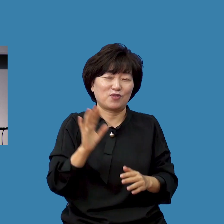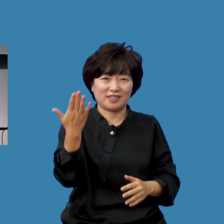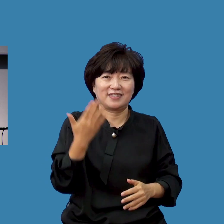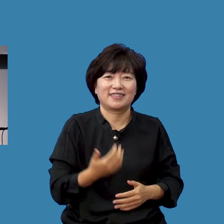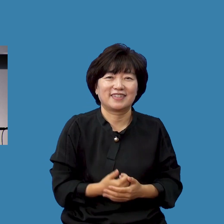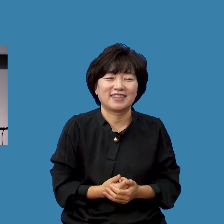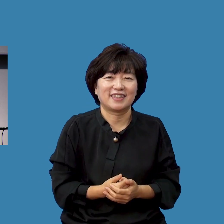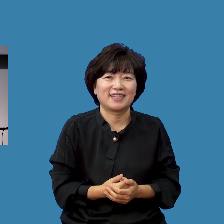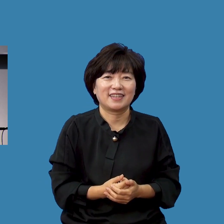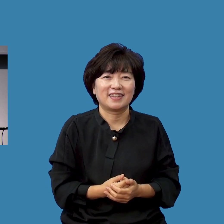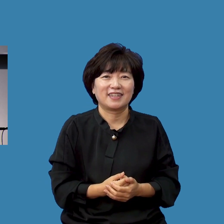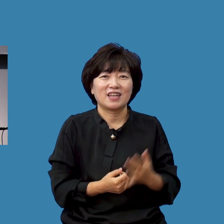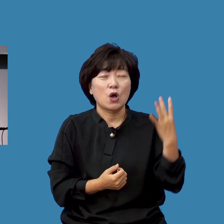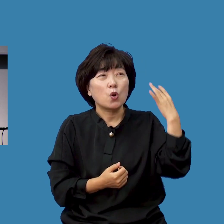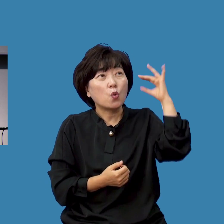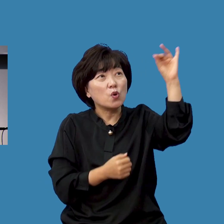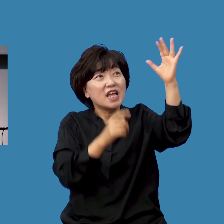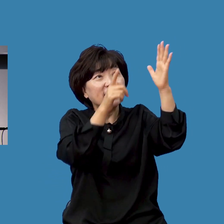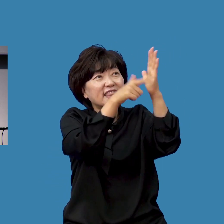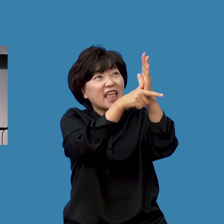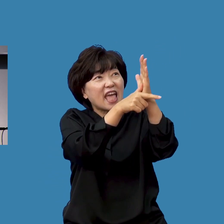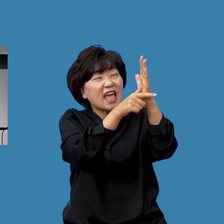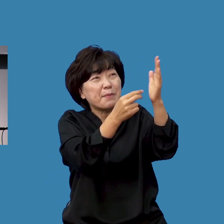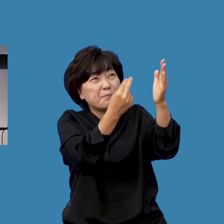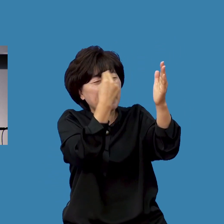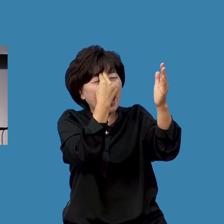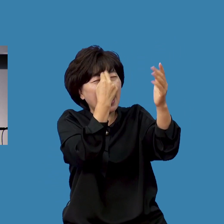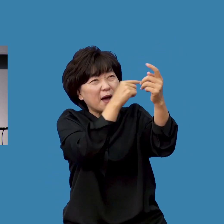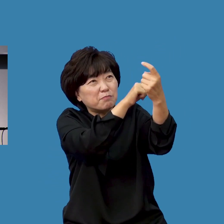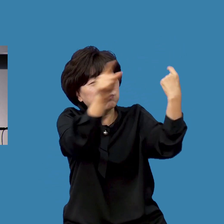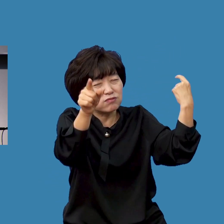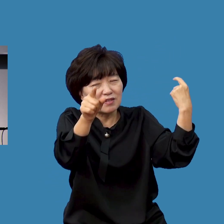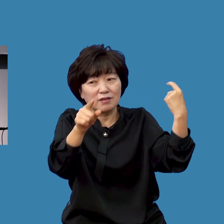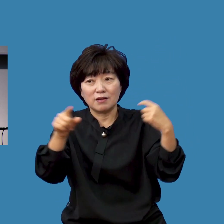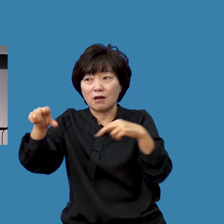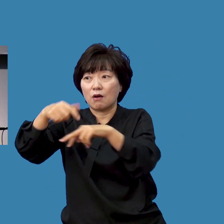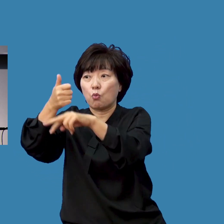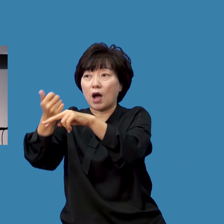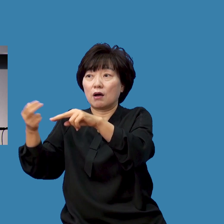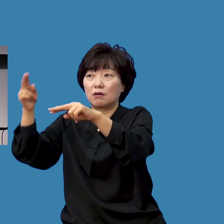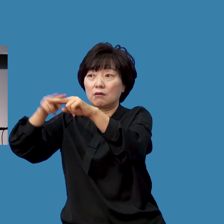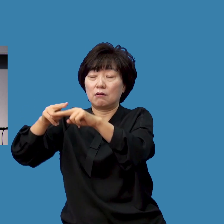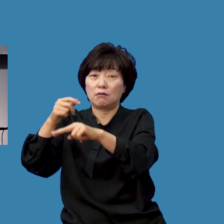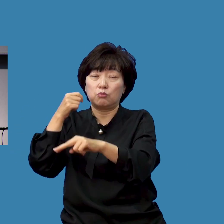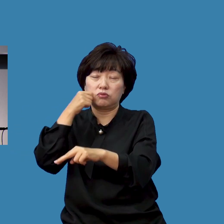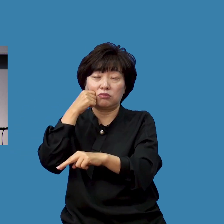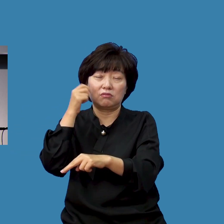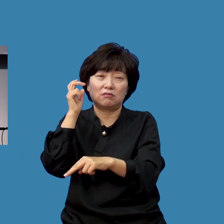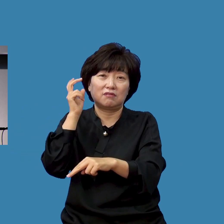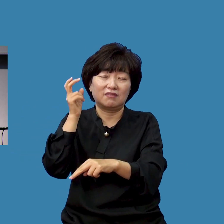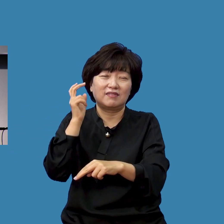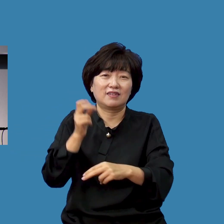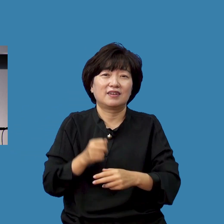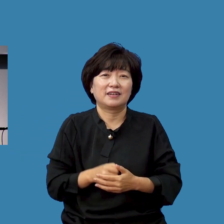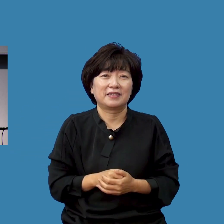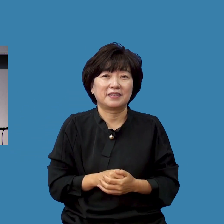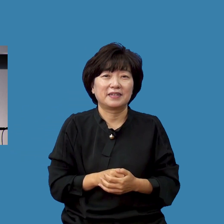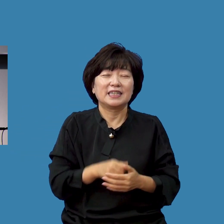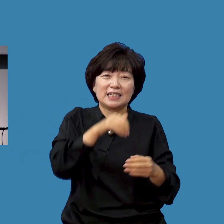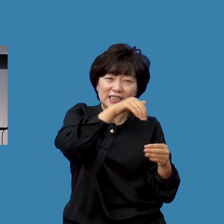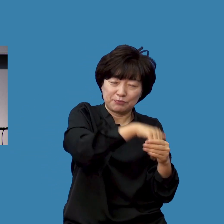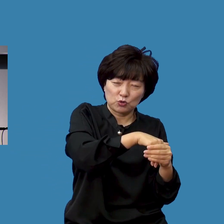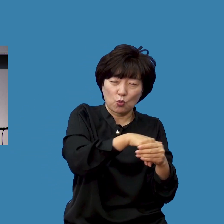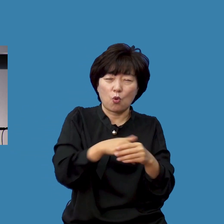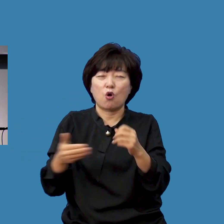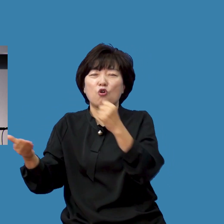거잖아. 그렇지 않습니까? 골리앗의 시간 때 심은 게 없었으면 왕이 되는 것을 거두지